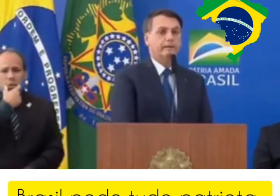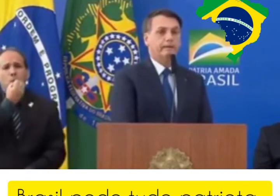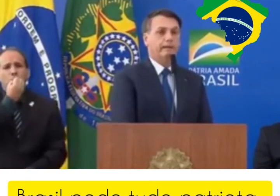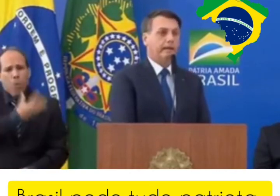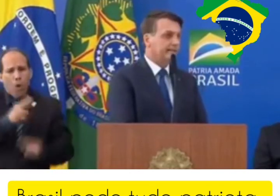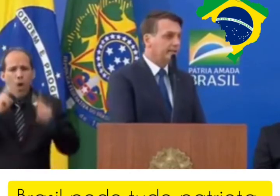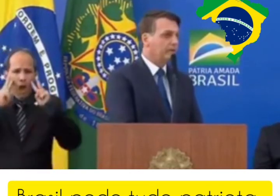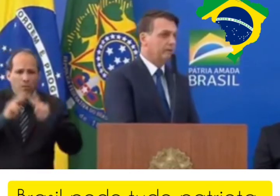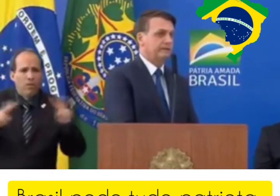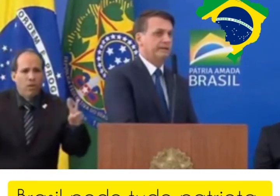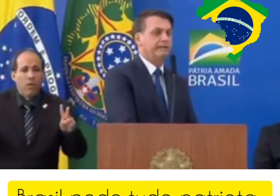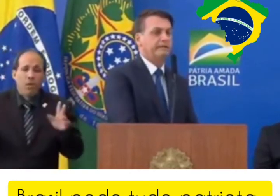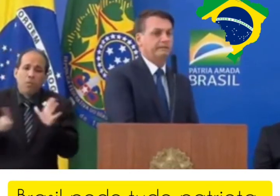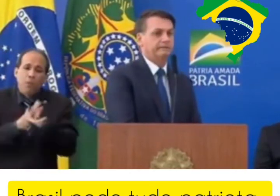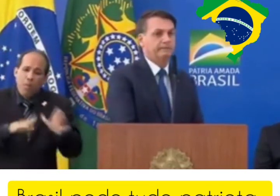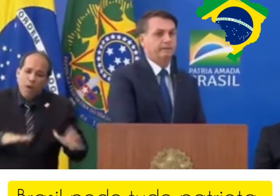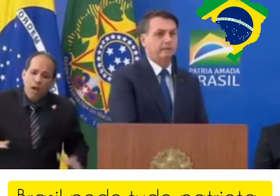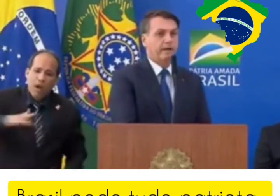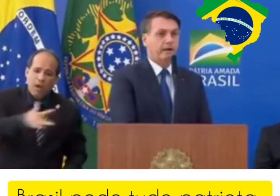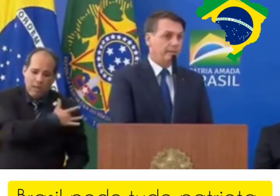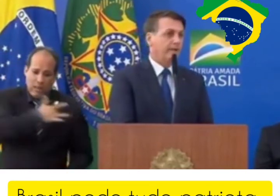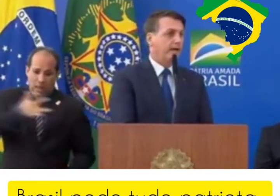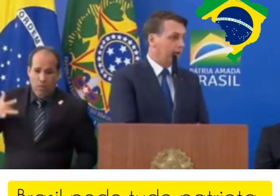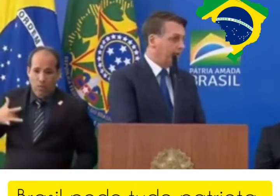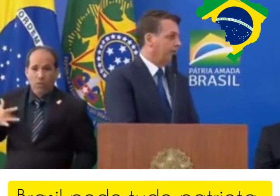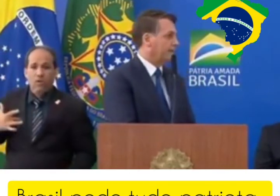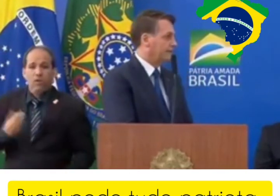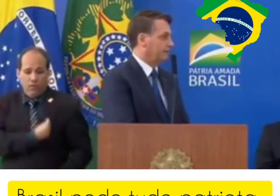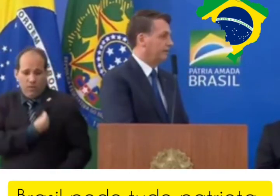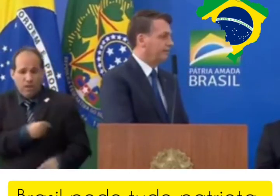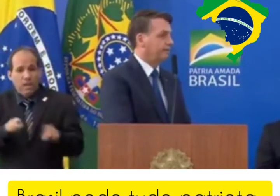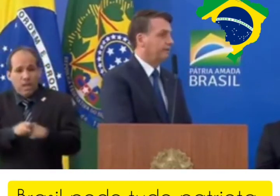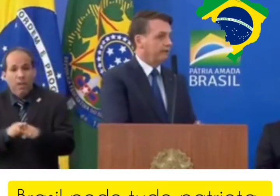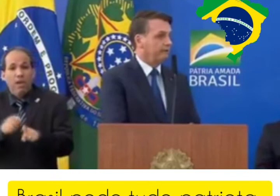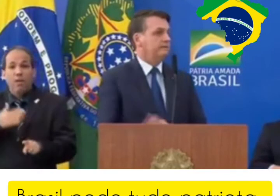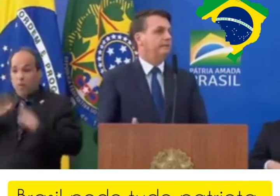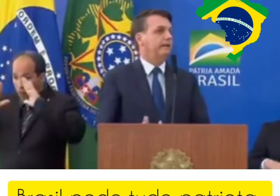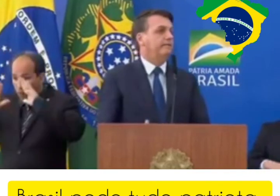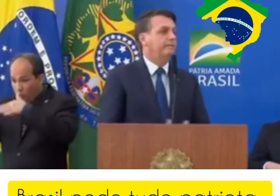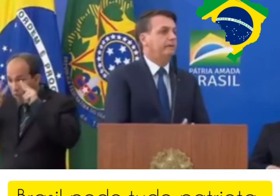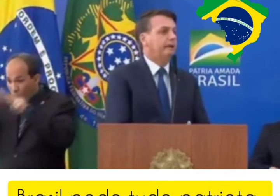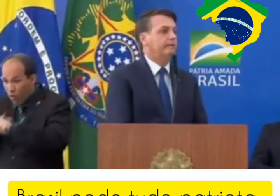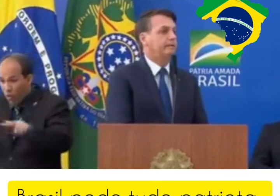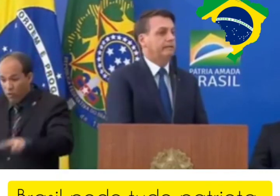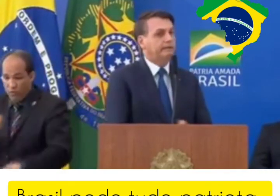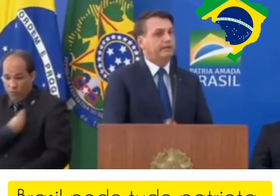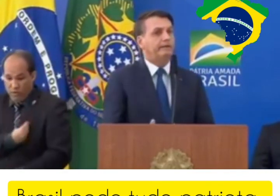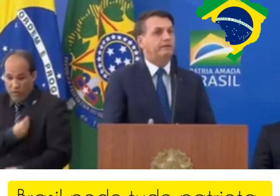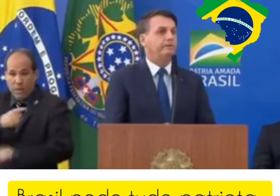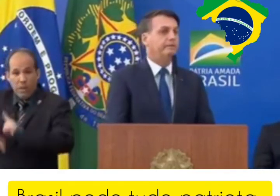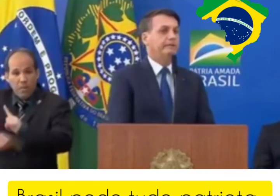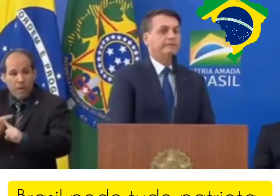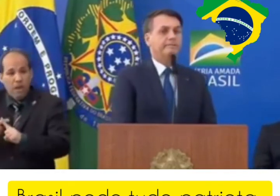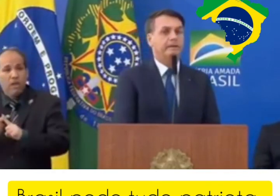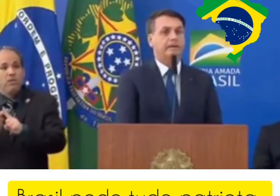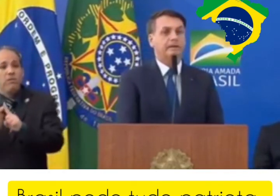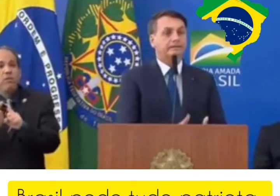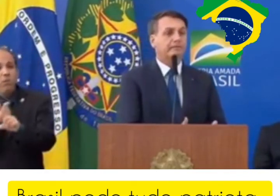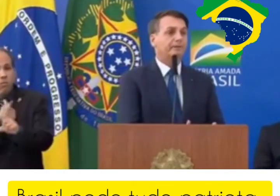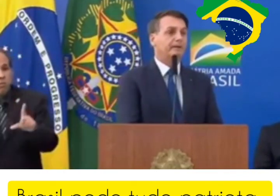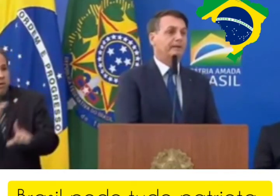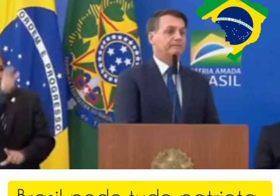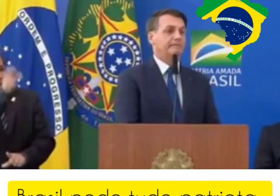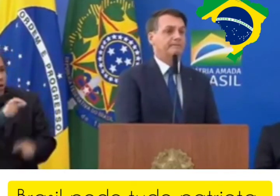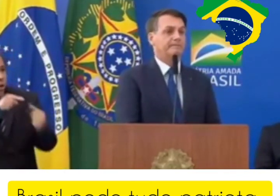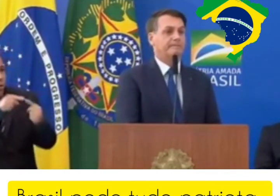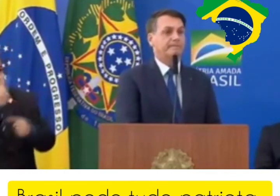boa, era da saúde, da vida. A minha, além da saúde da vida, entrava o Paulo Guedes, entrava a economia,